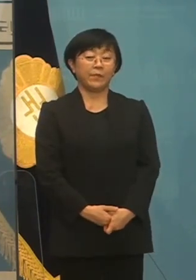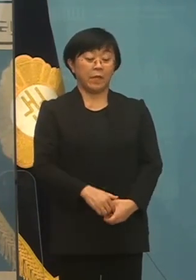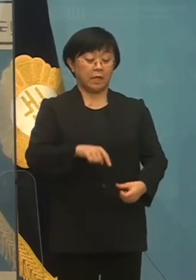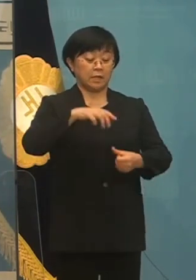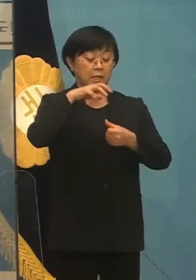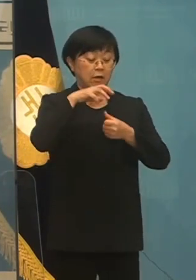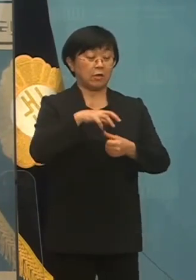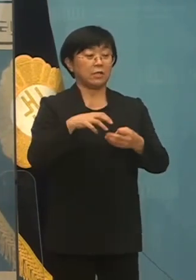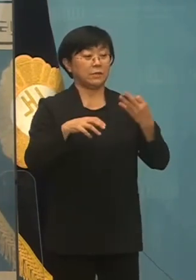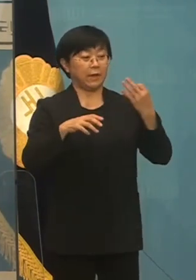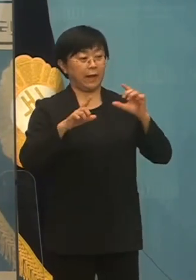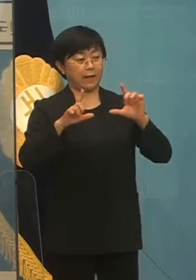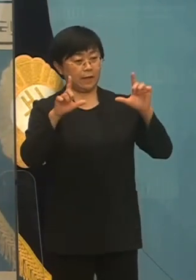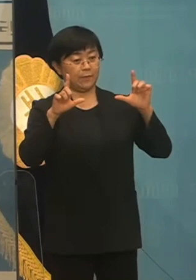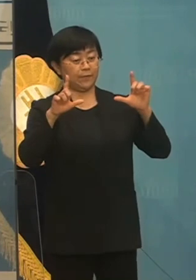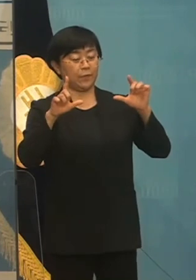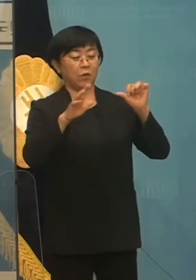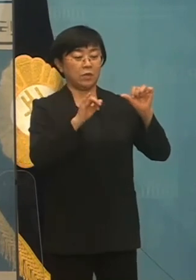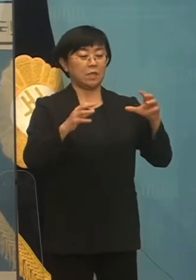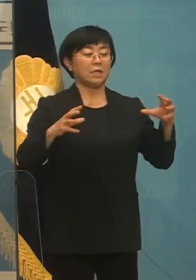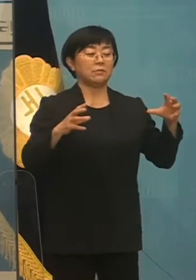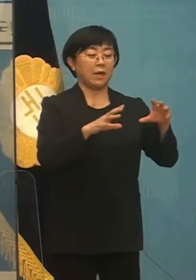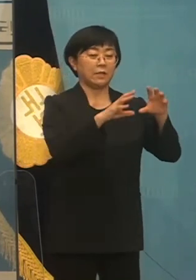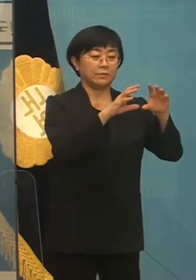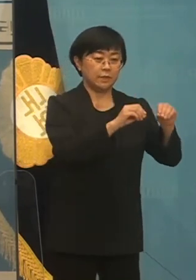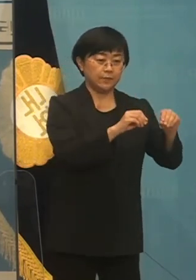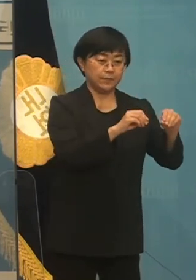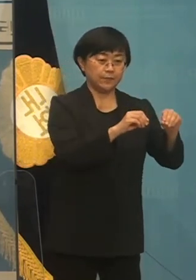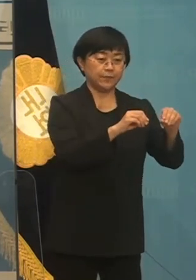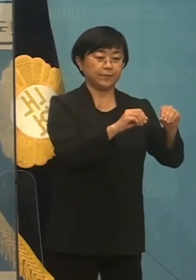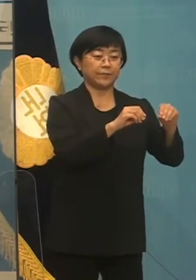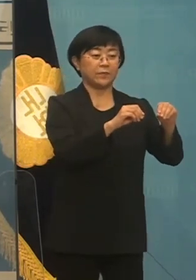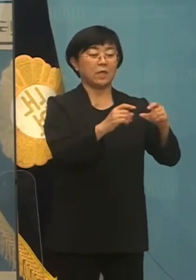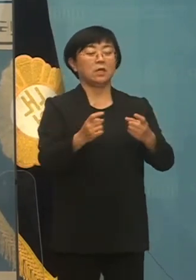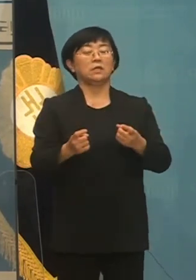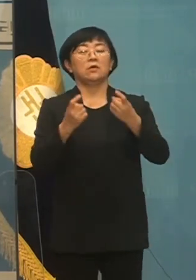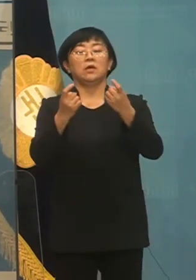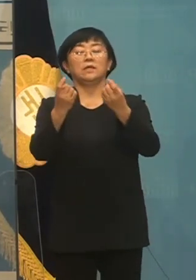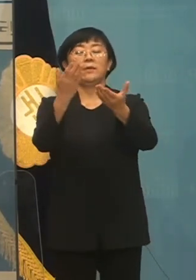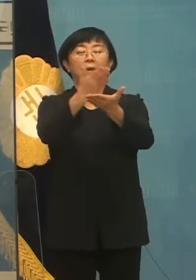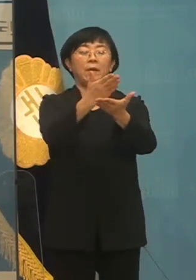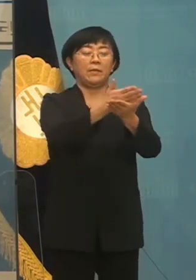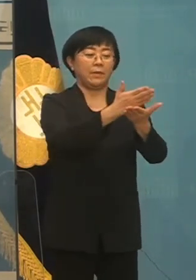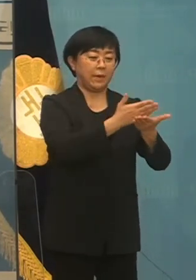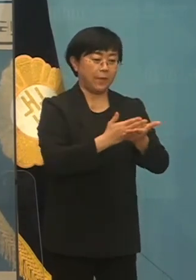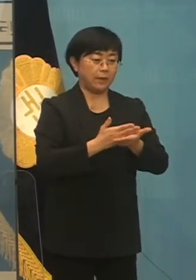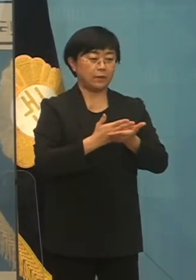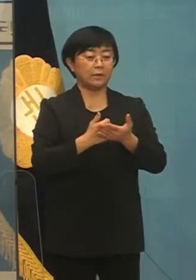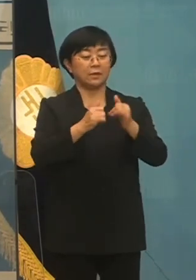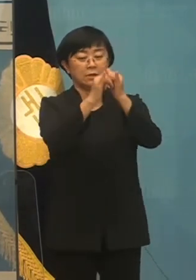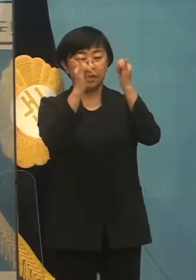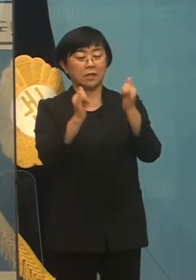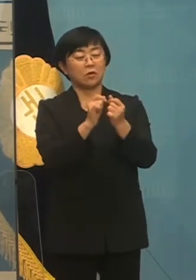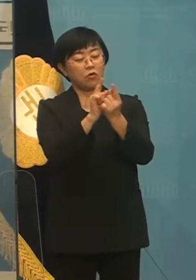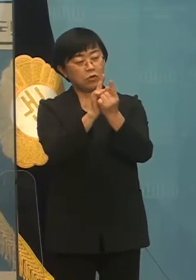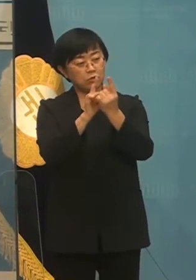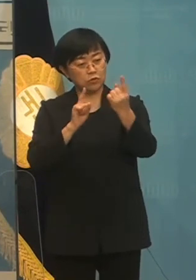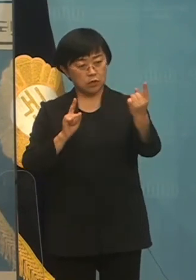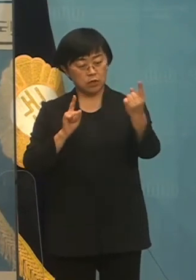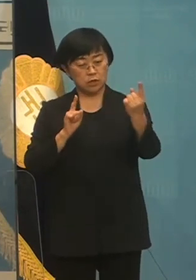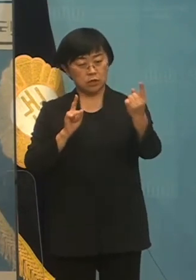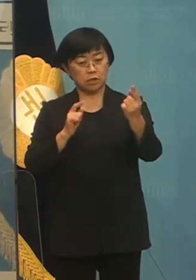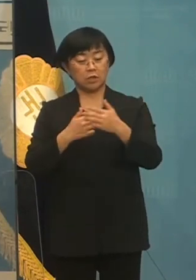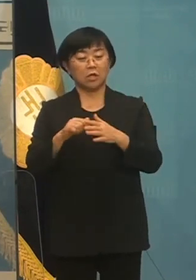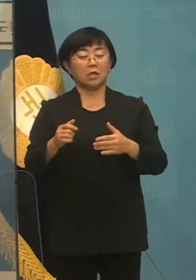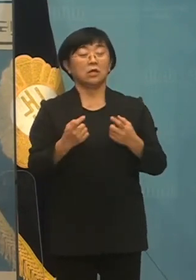자가격리 14일, 5인 이상 집합금지, 여행 자제 요청 등 사회적